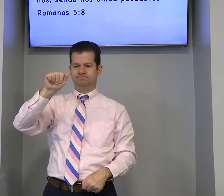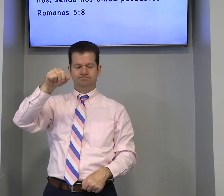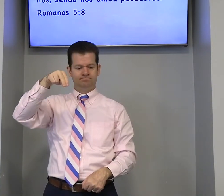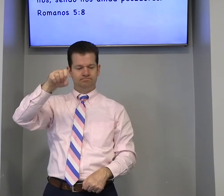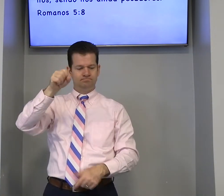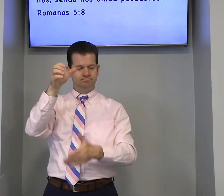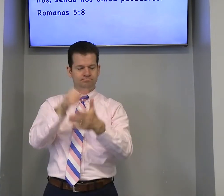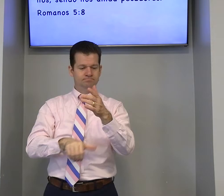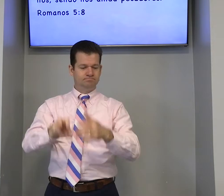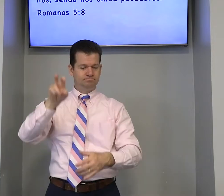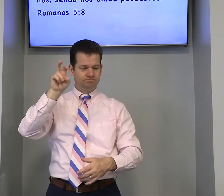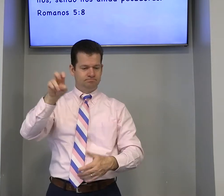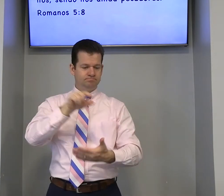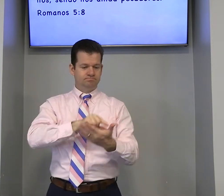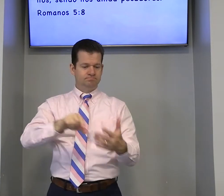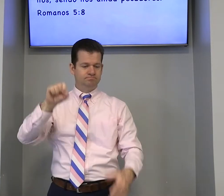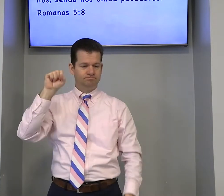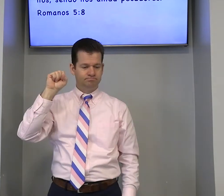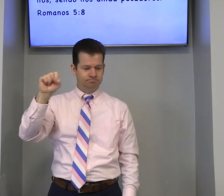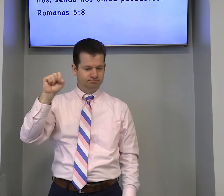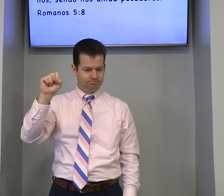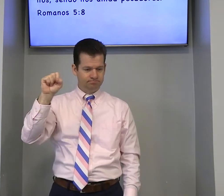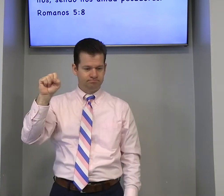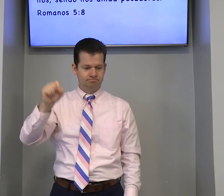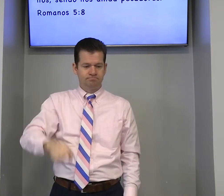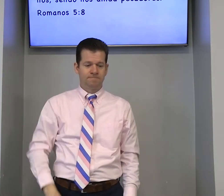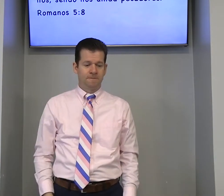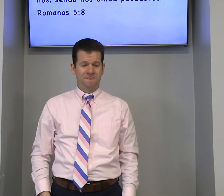Romanos, capítulo 5, versículo 8.